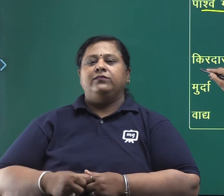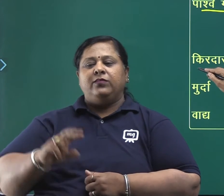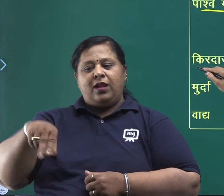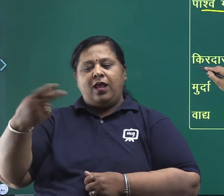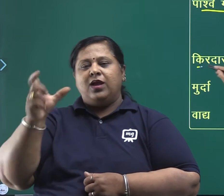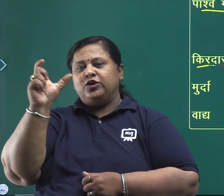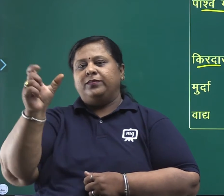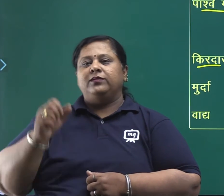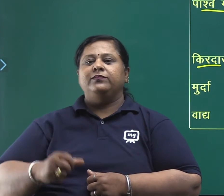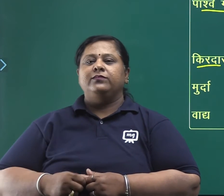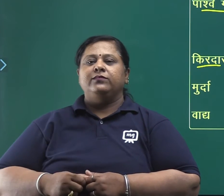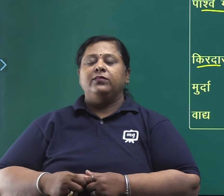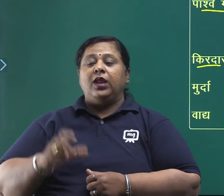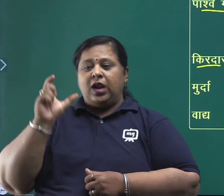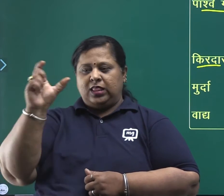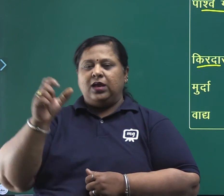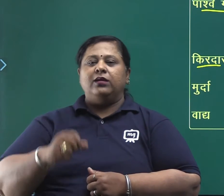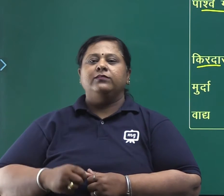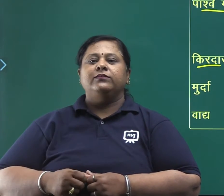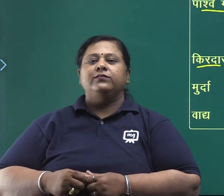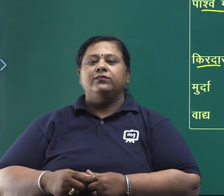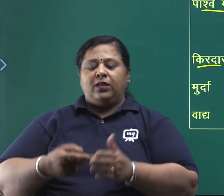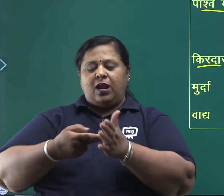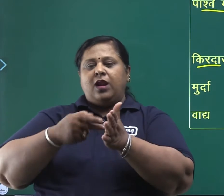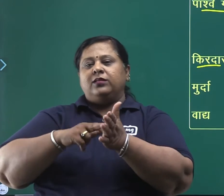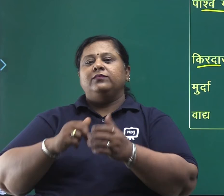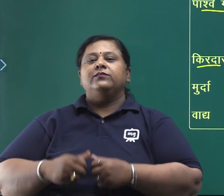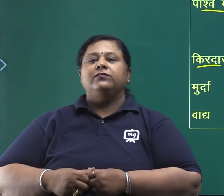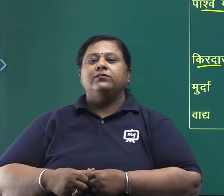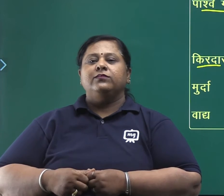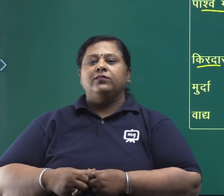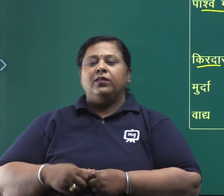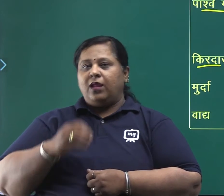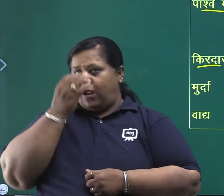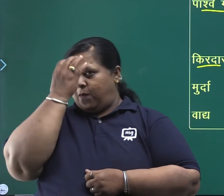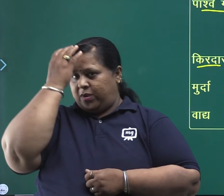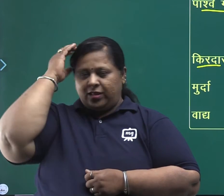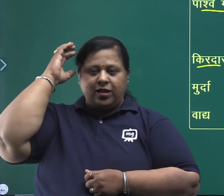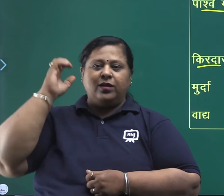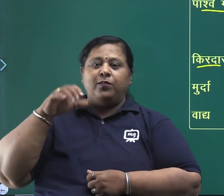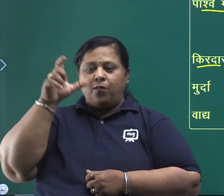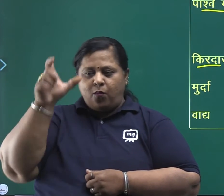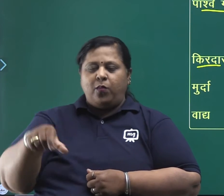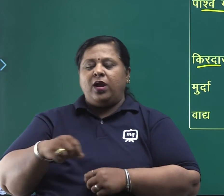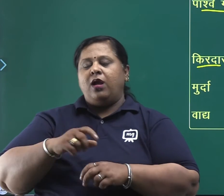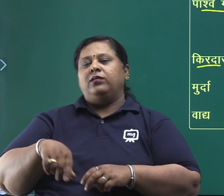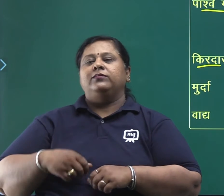अगला शब्द किरदार। अर्थ अभिनेता की